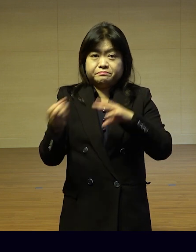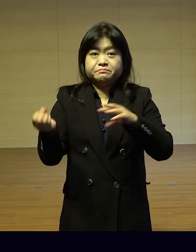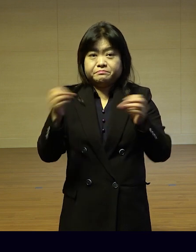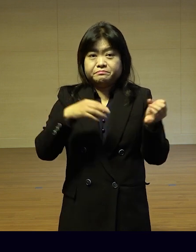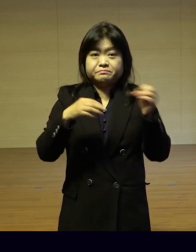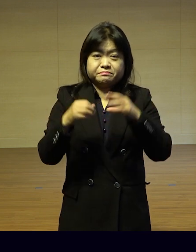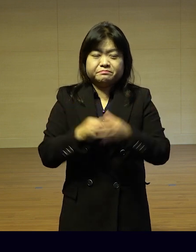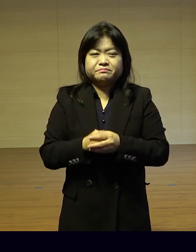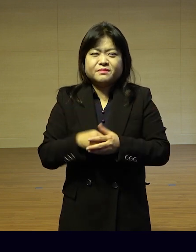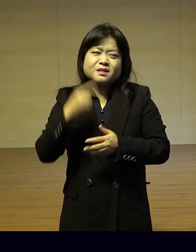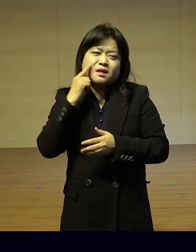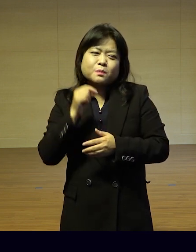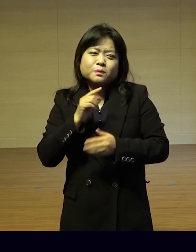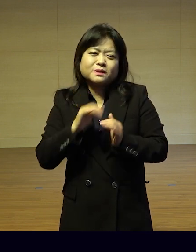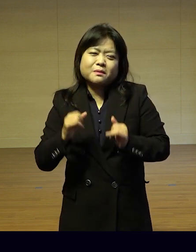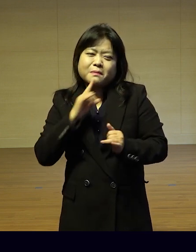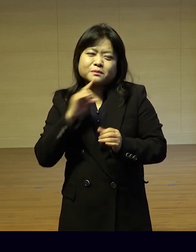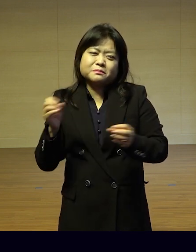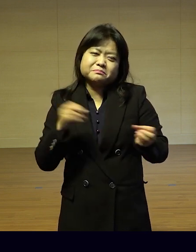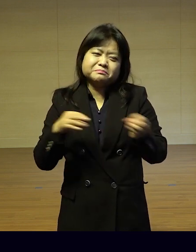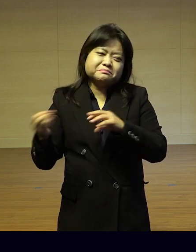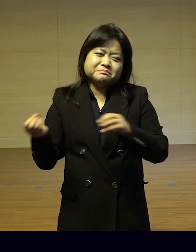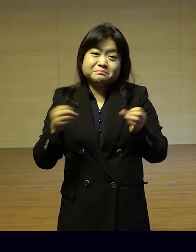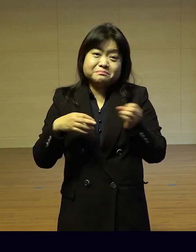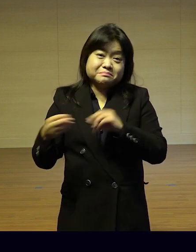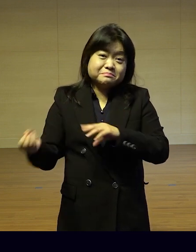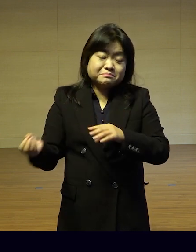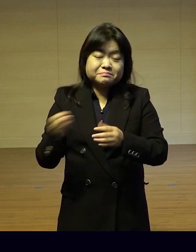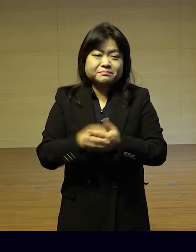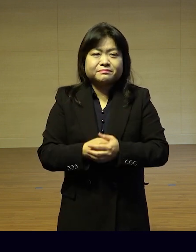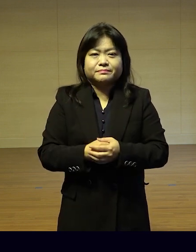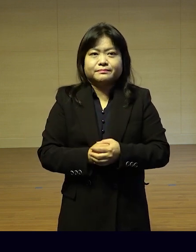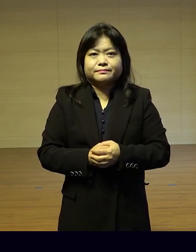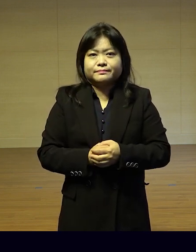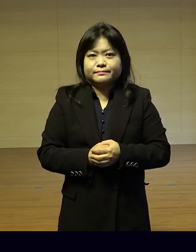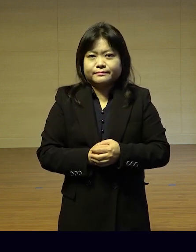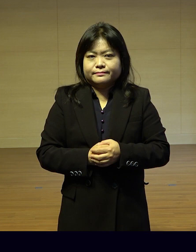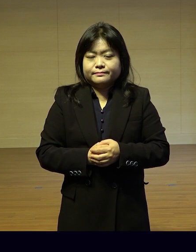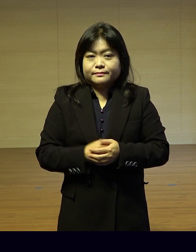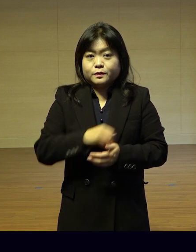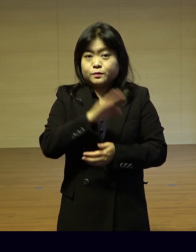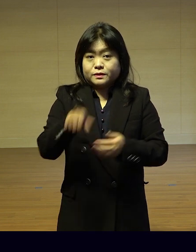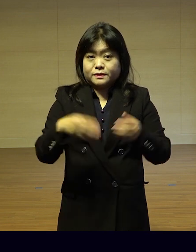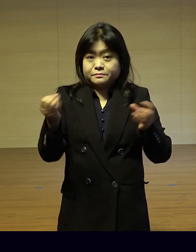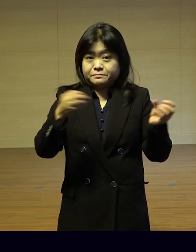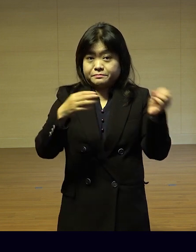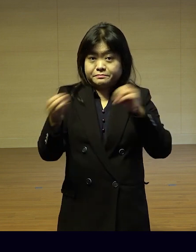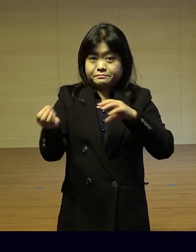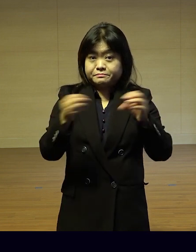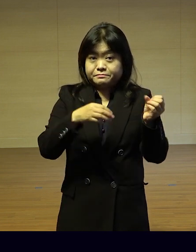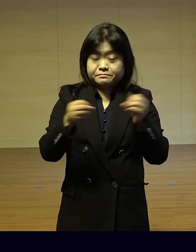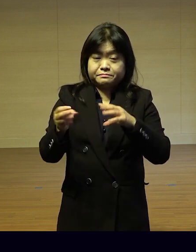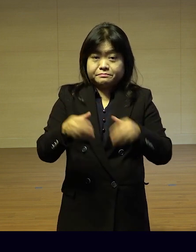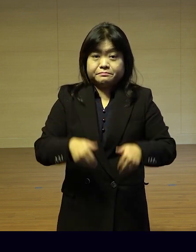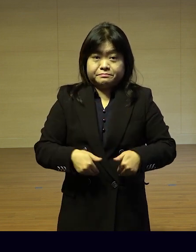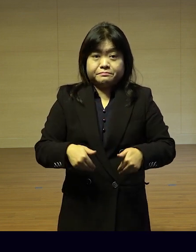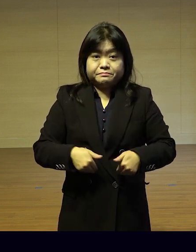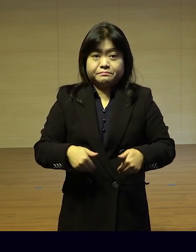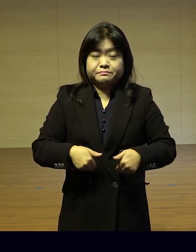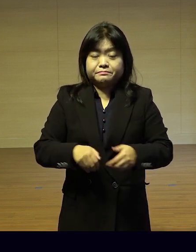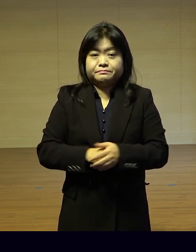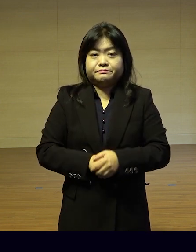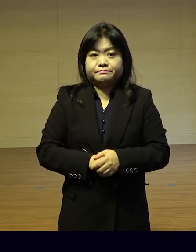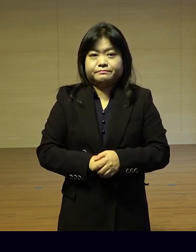사람은 이따리 기따리거든요. 그러니까 이쪽 중심으로 갔다 왔다. 우리는 왔다 갔다 저쪽 중심으로